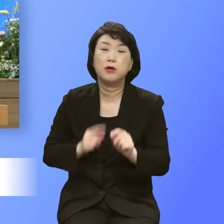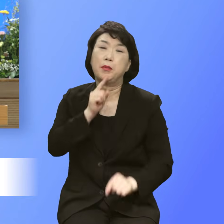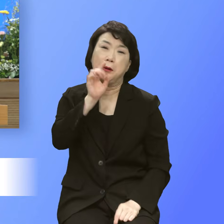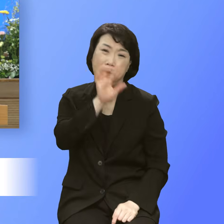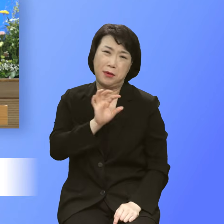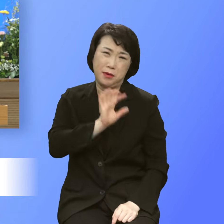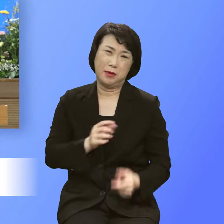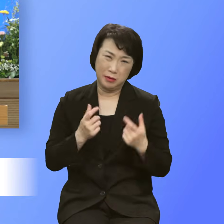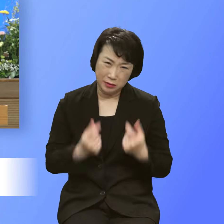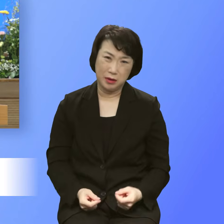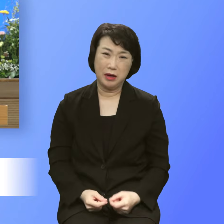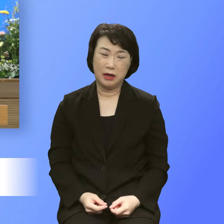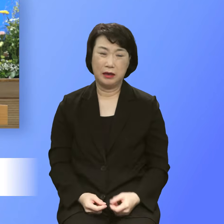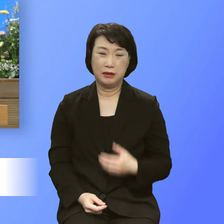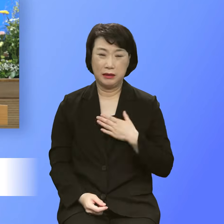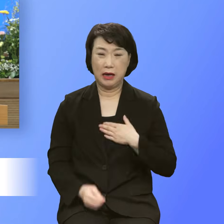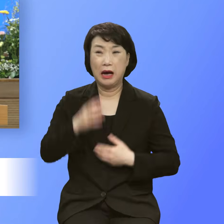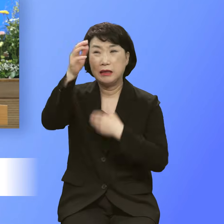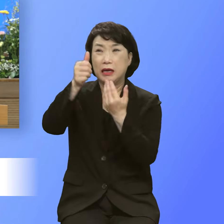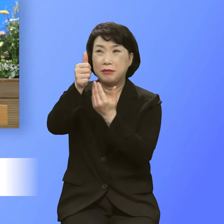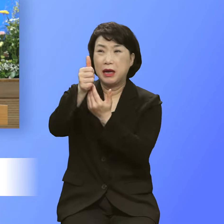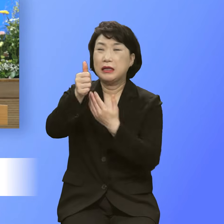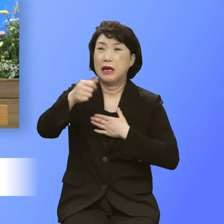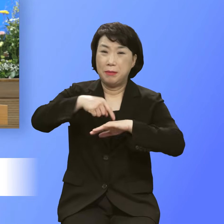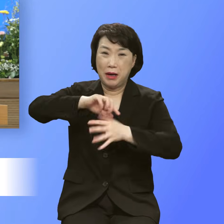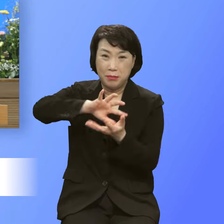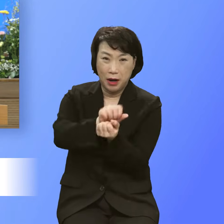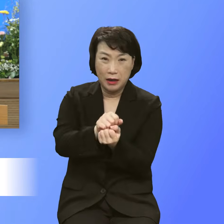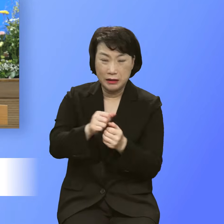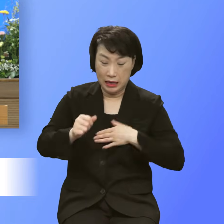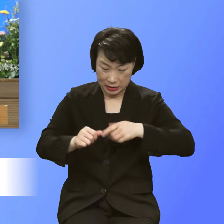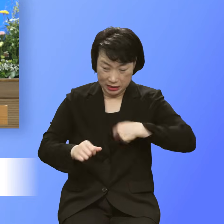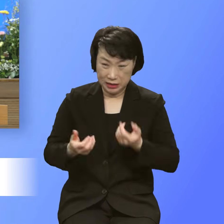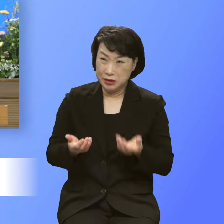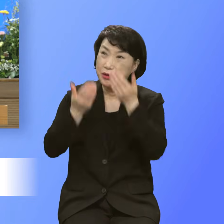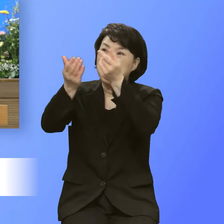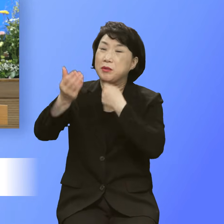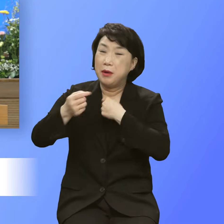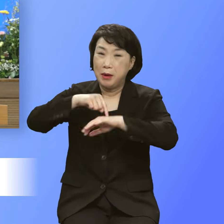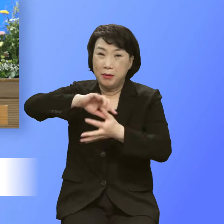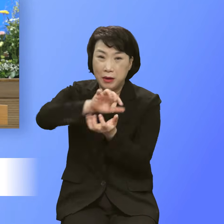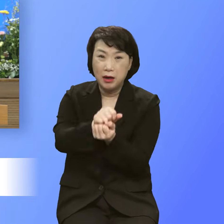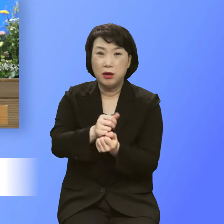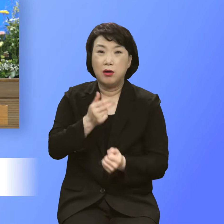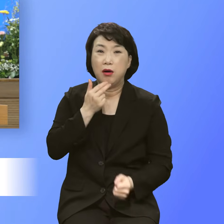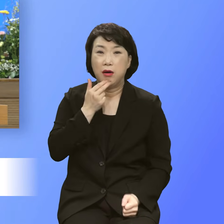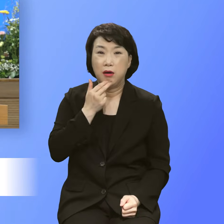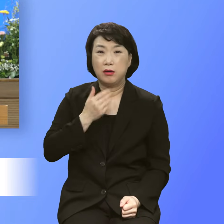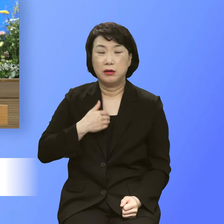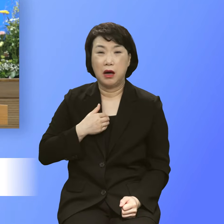중언부언이야. 내가 하나님께 진심으로 나를 드리려고 하는 마음을 쏟지 않고